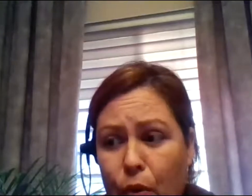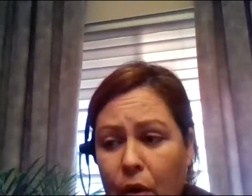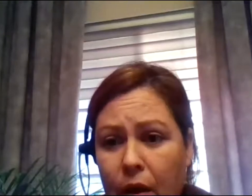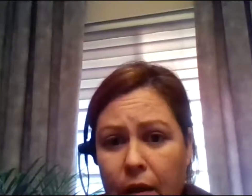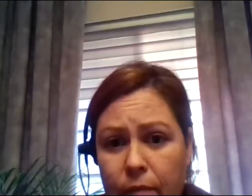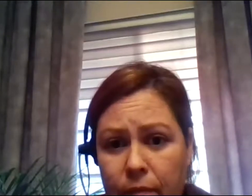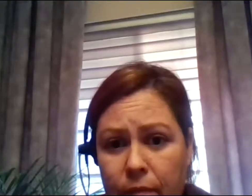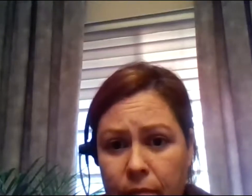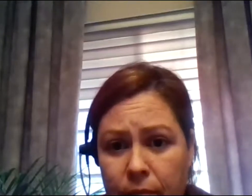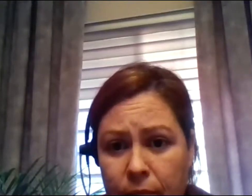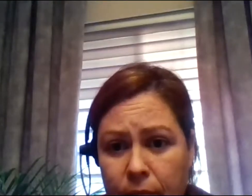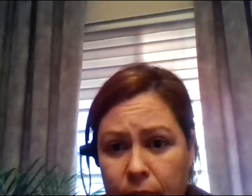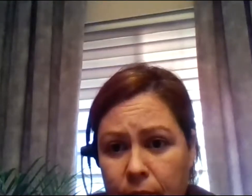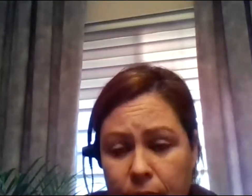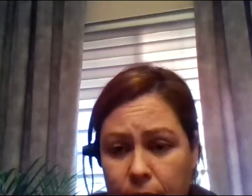visto